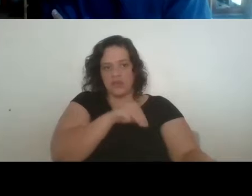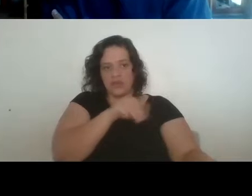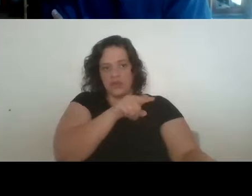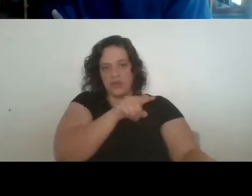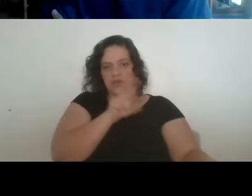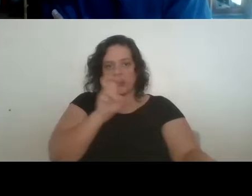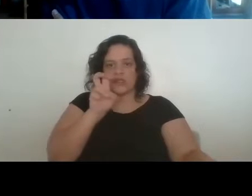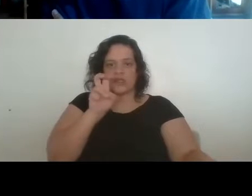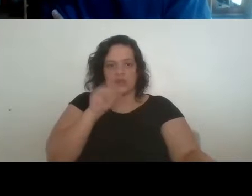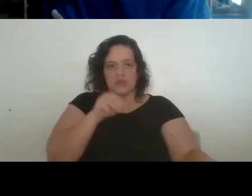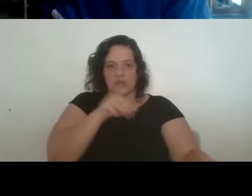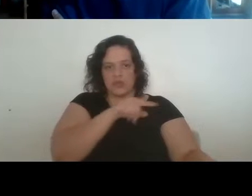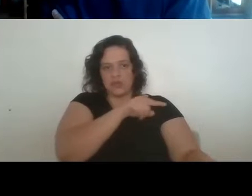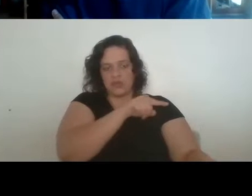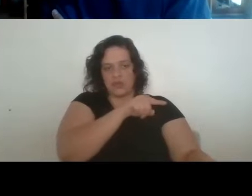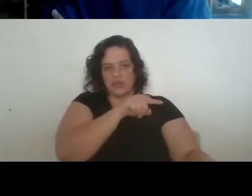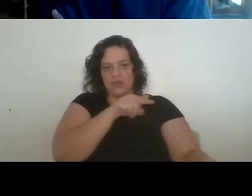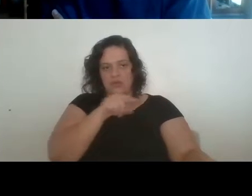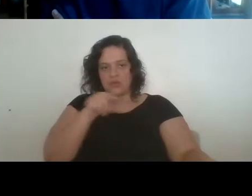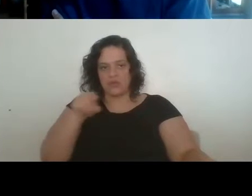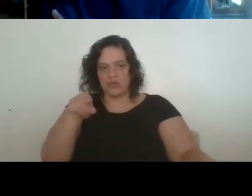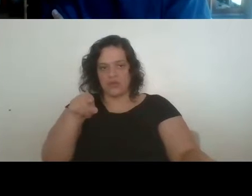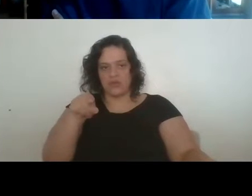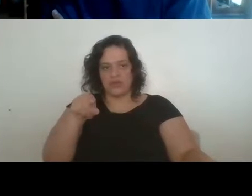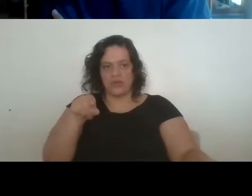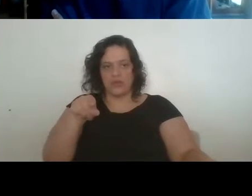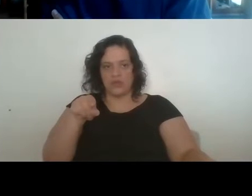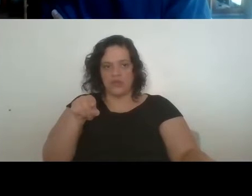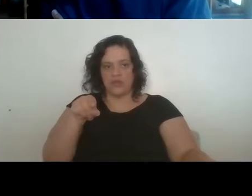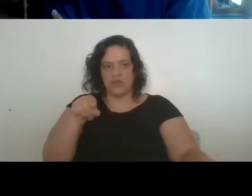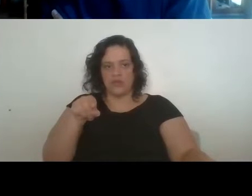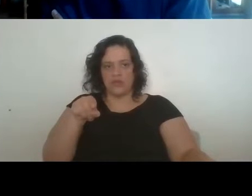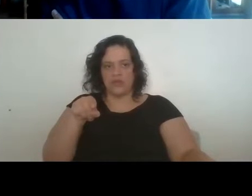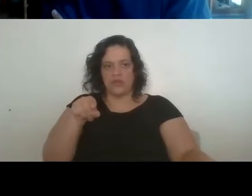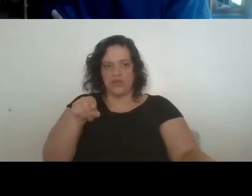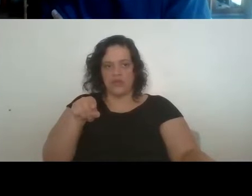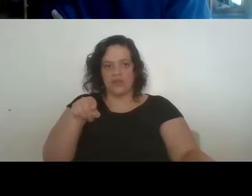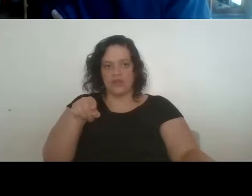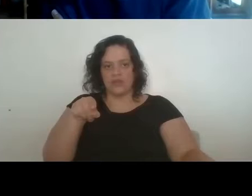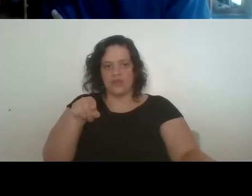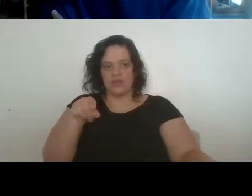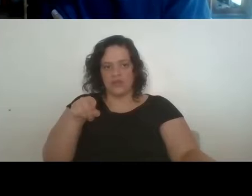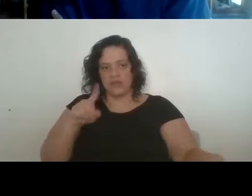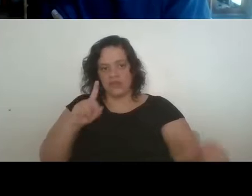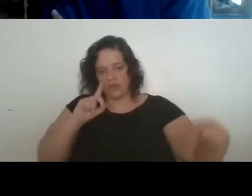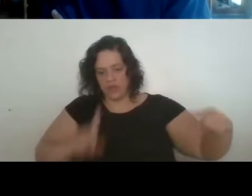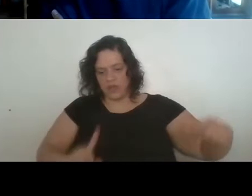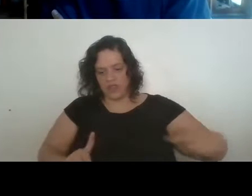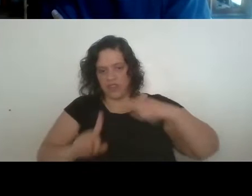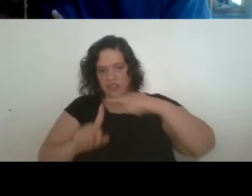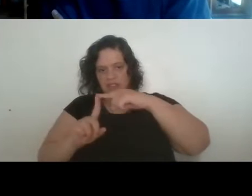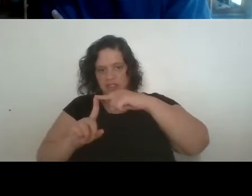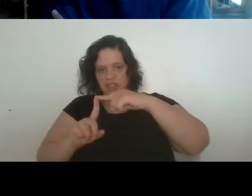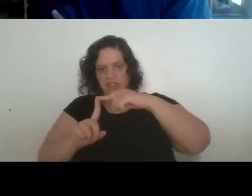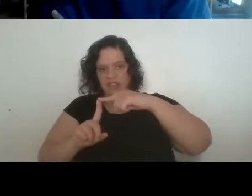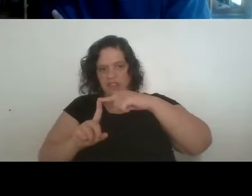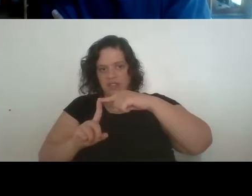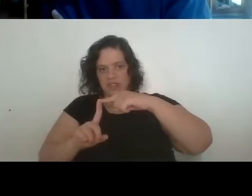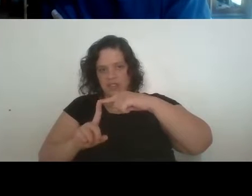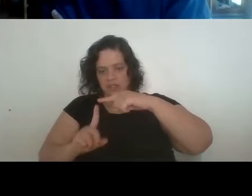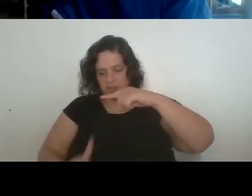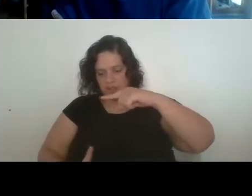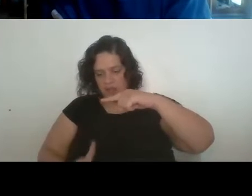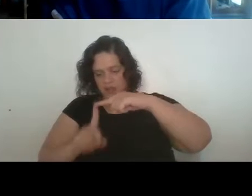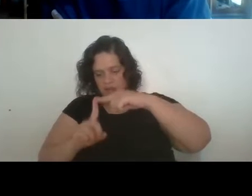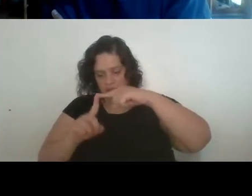Então, a gente segue na linha reta até ela encontrar a curva e a gente vai ver, bate nesse ponto da curva e